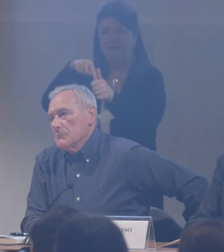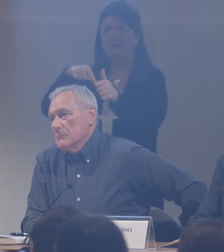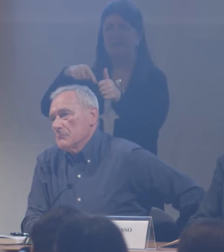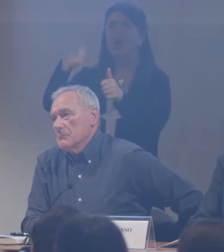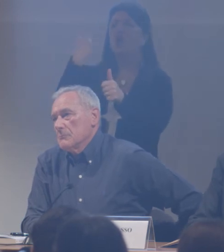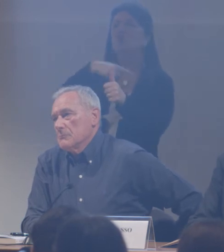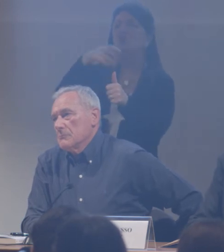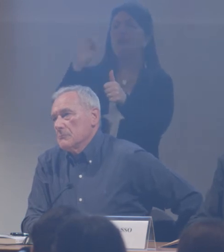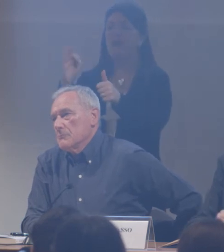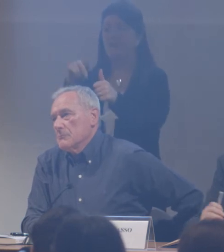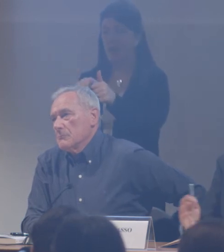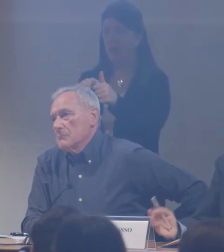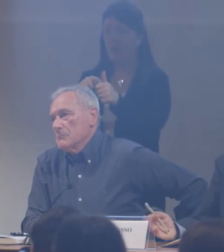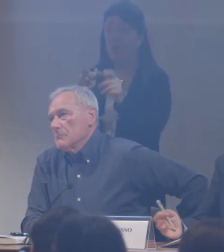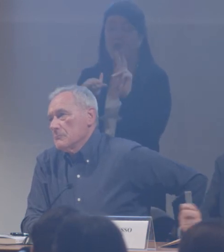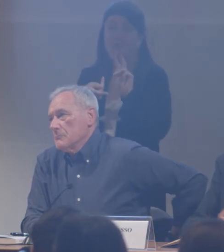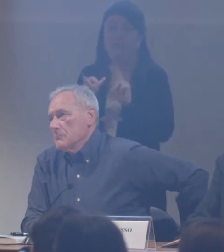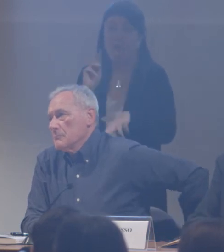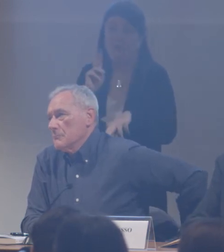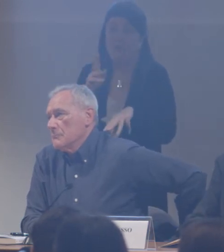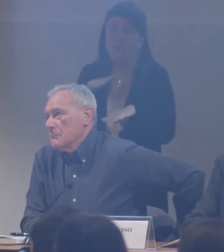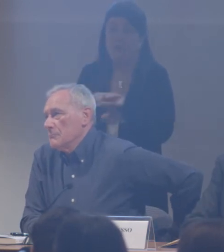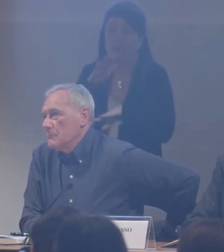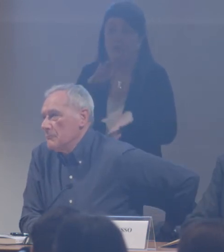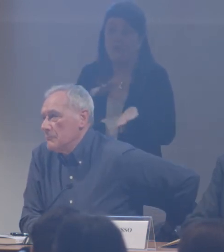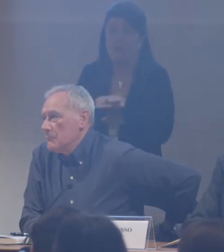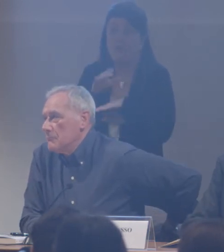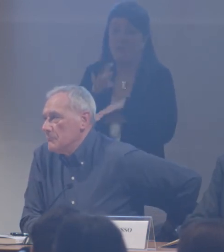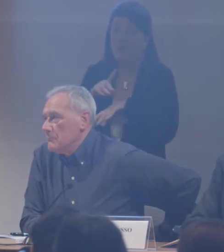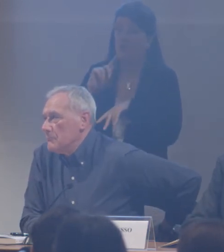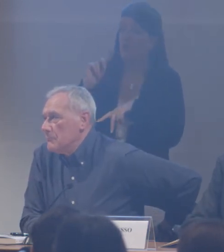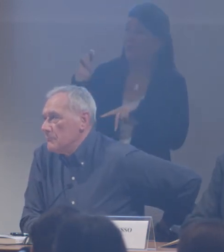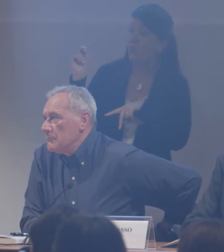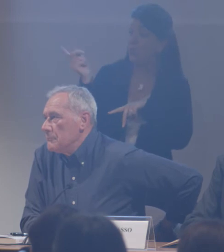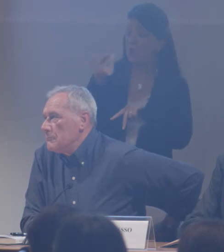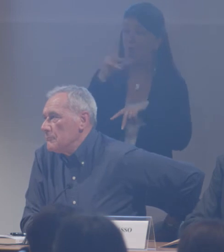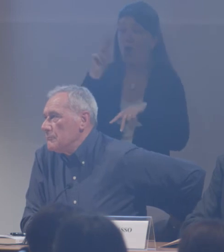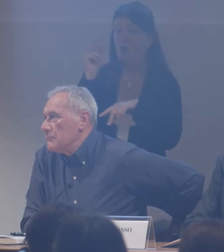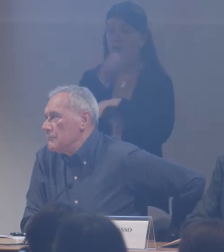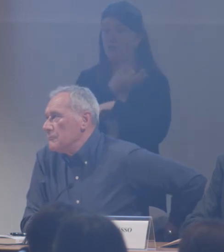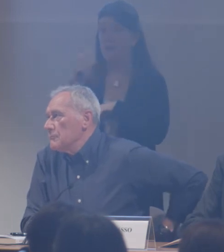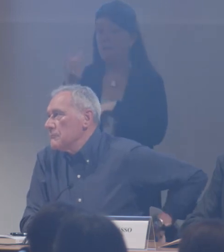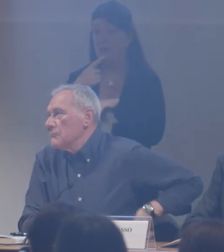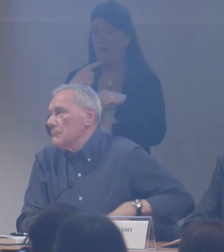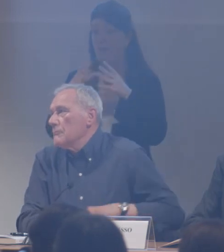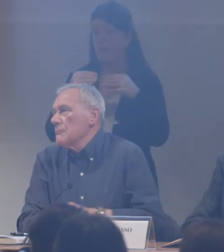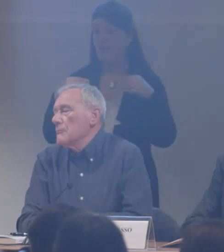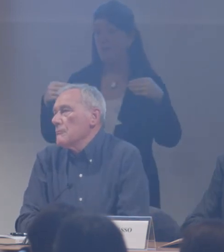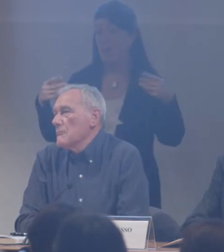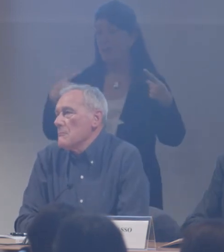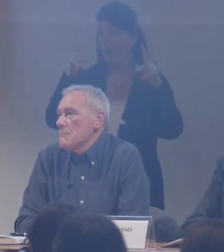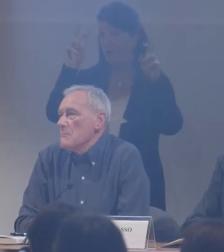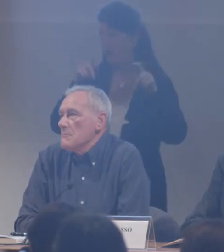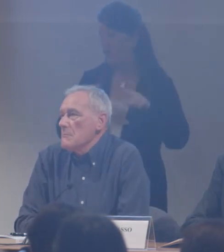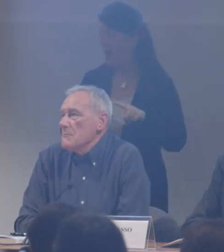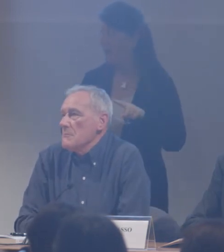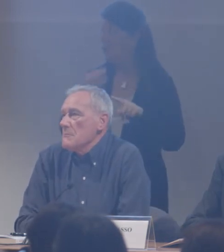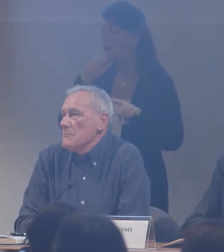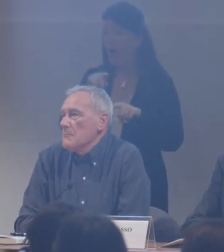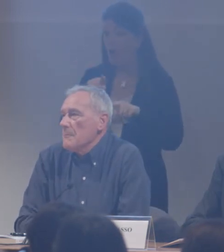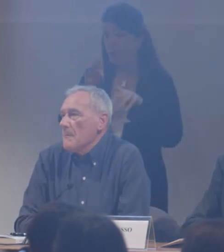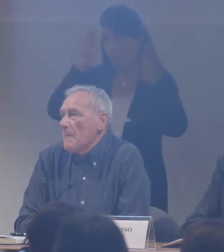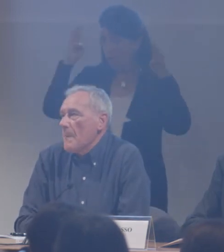Giovanni Falcone, che era il più attrezzato e quello che meglio di tutti conosceva la materia e quindi si sarebbe potuto